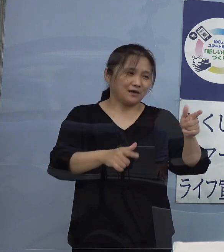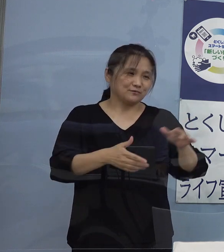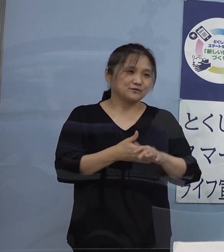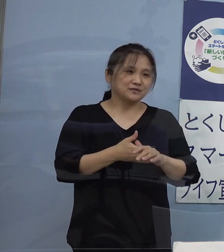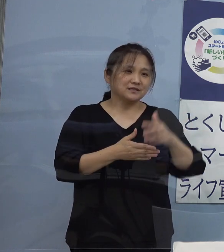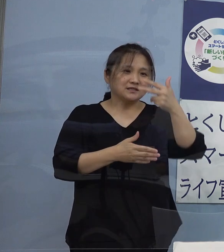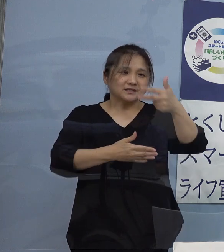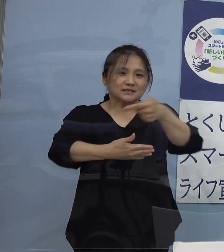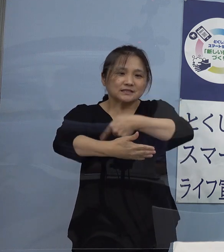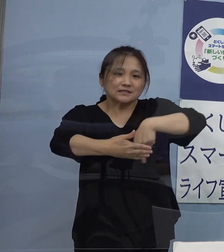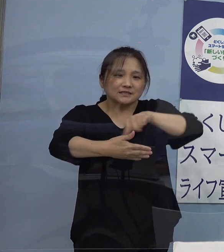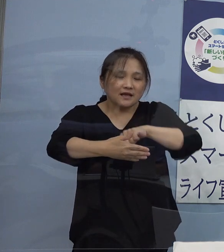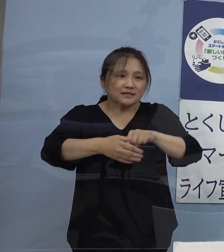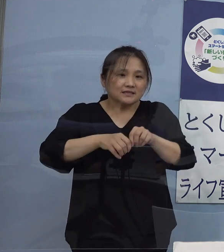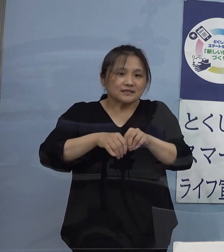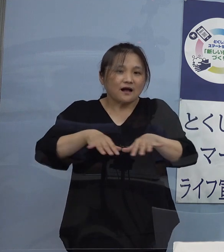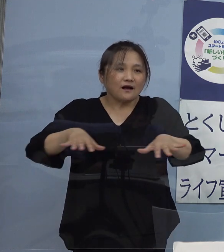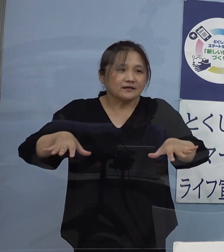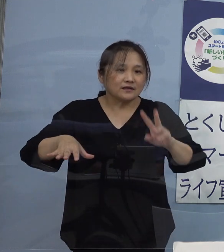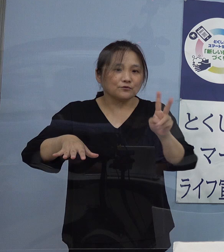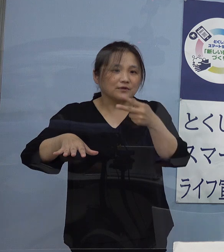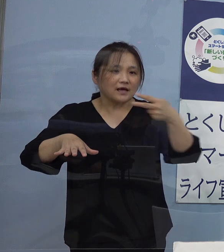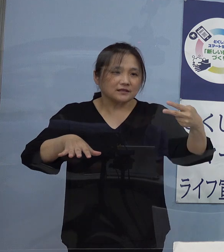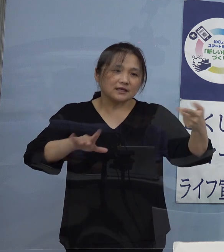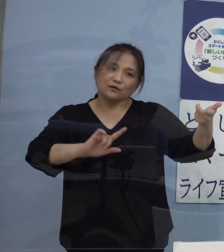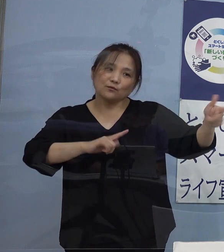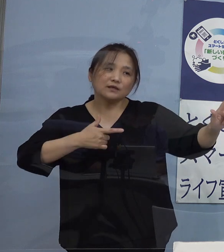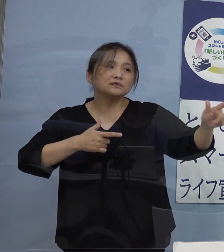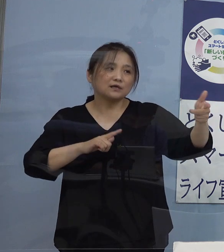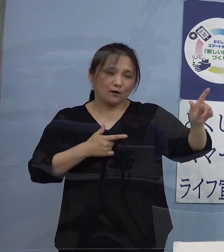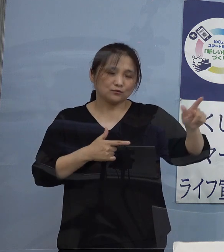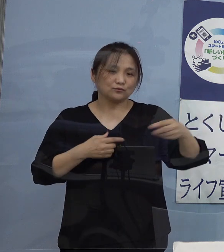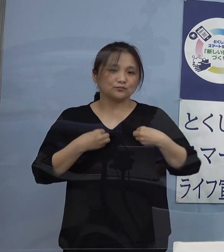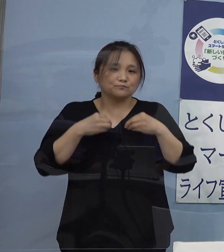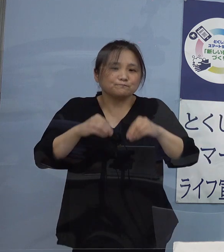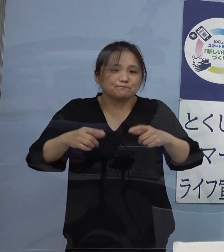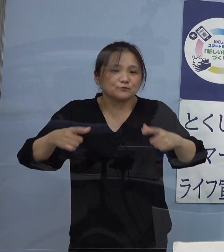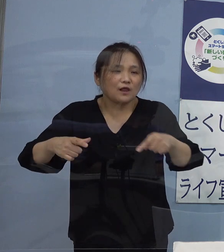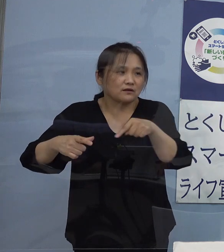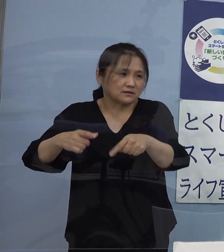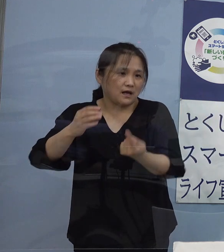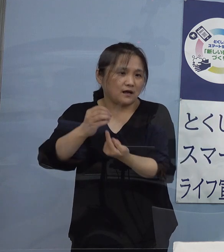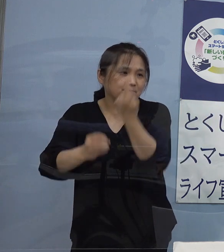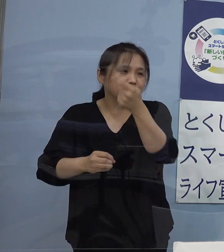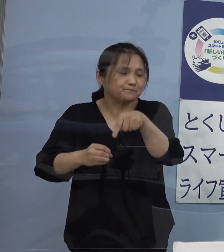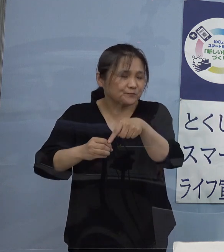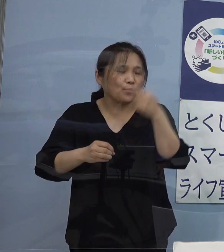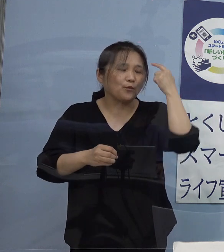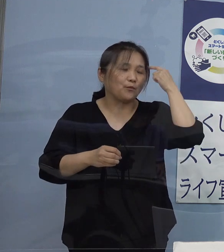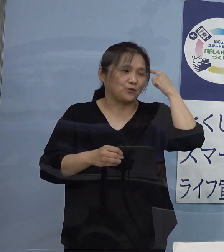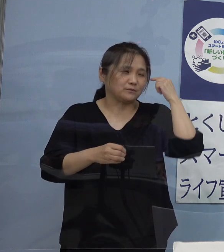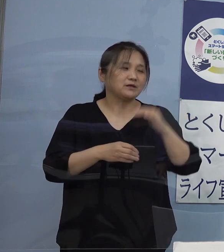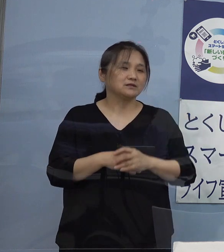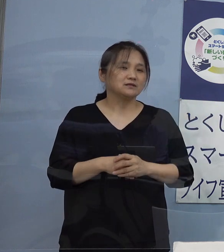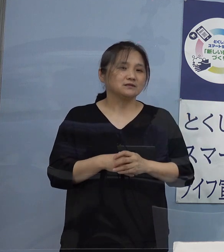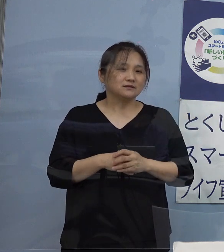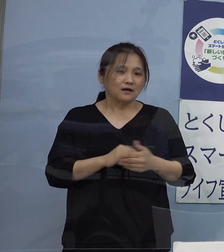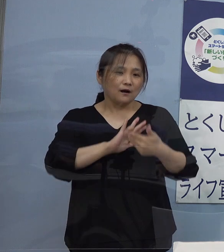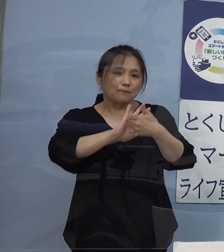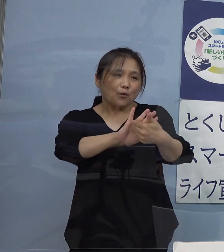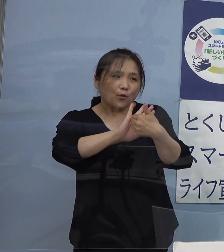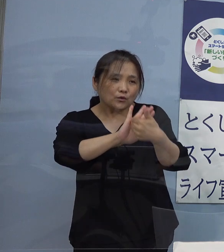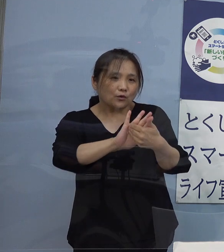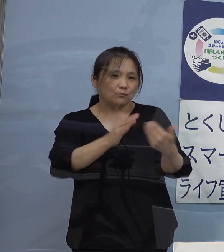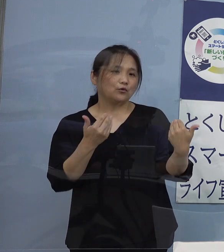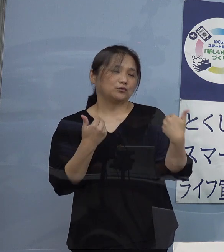感染から来た第2波ということとは少し違うなという感じはしますが、しかしそうした防御、これも必要